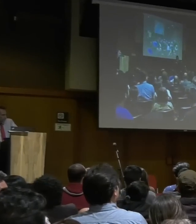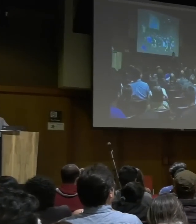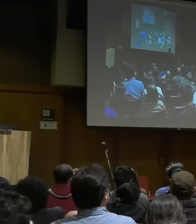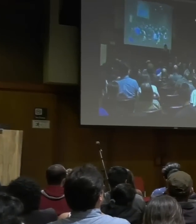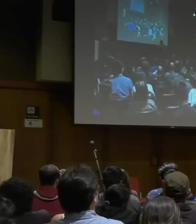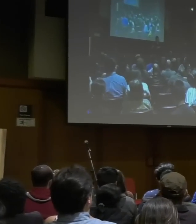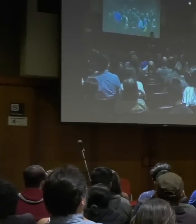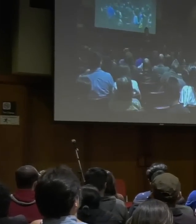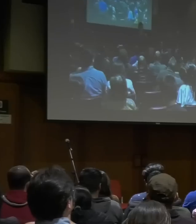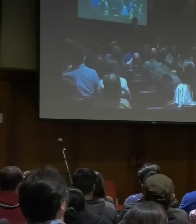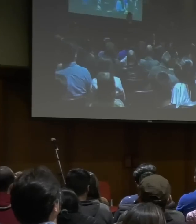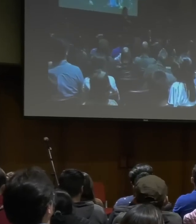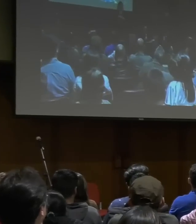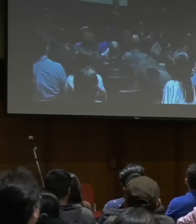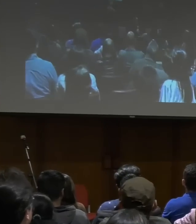Sigo.